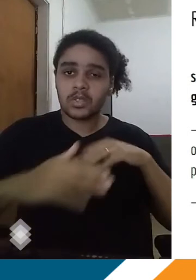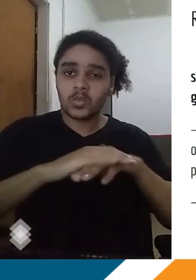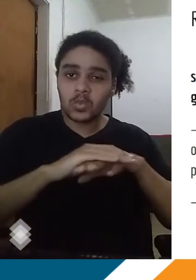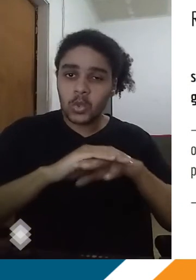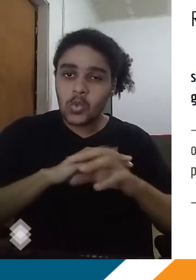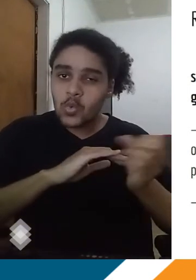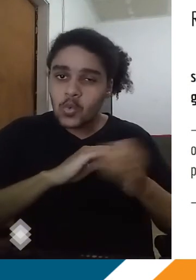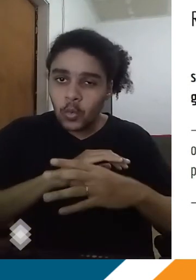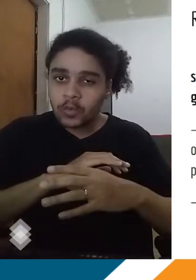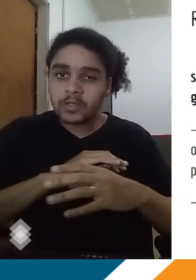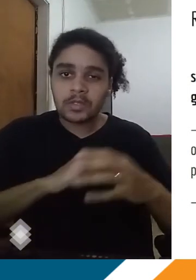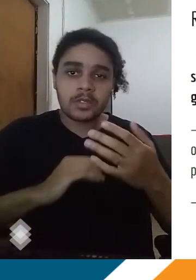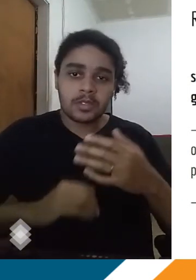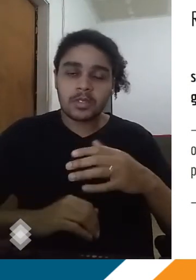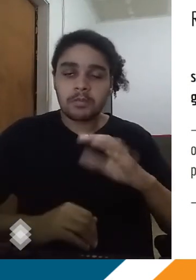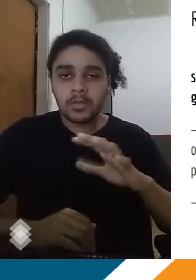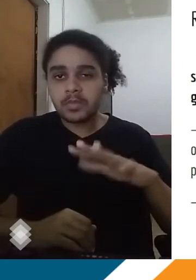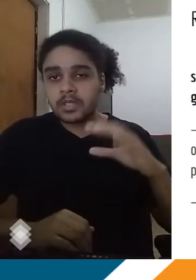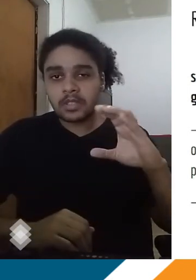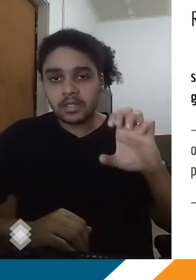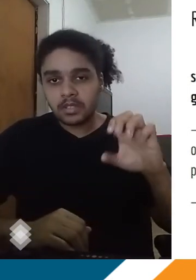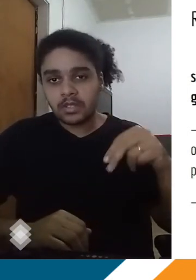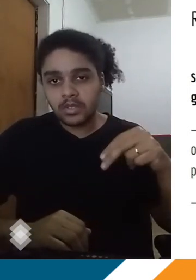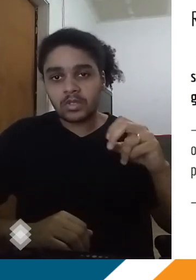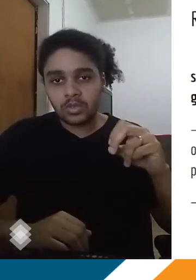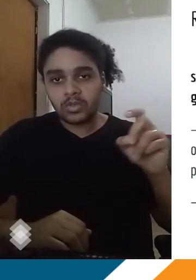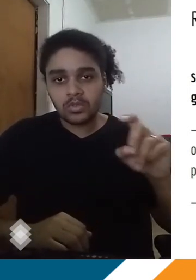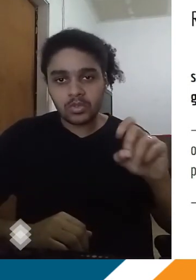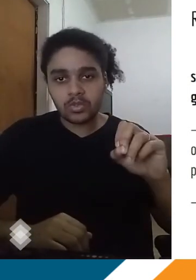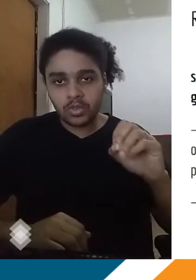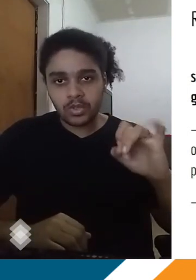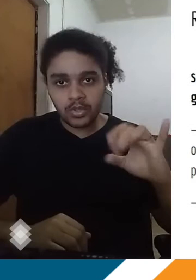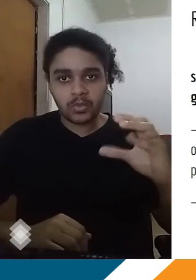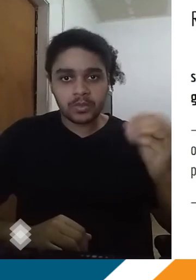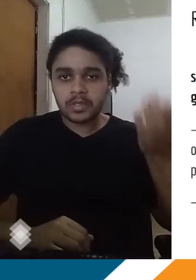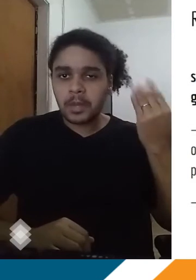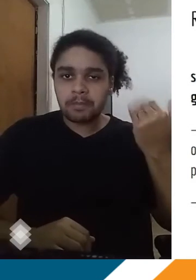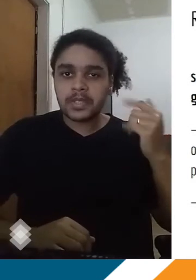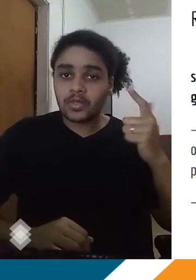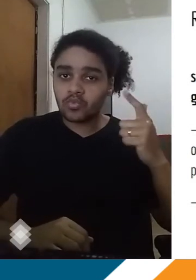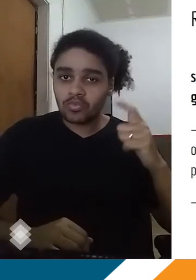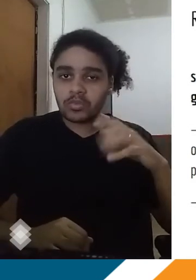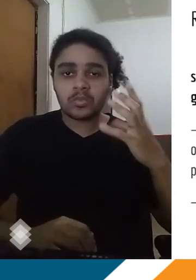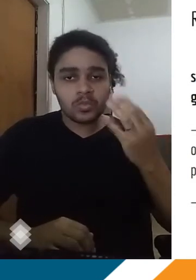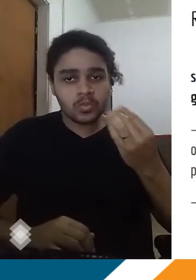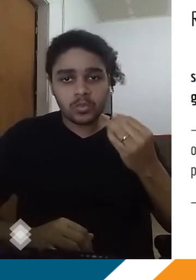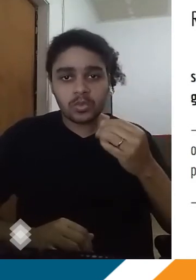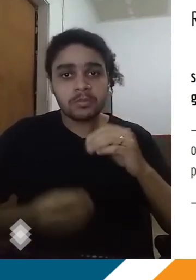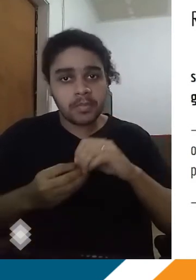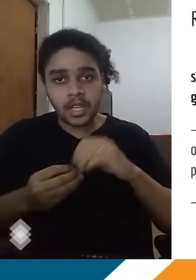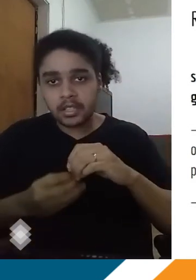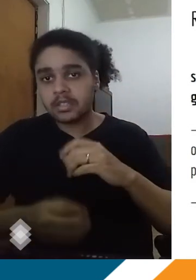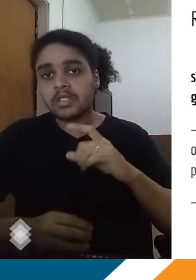a partir de um tectonismo mais recente, né? Geralmente aí no Cenozoico, que é um passado geológico um pouco mais próximo. E a gente tem